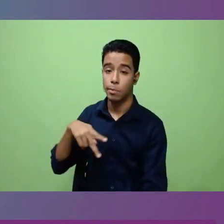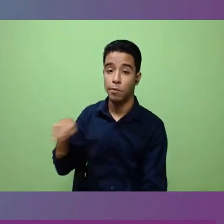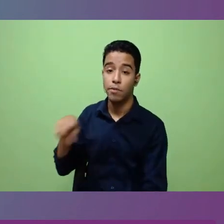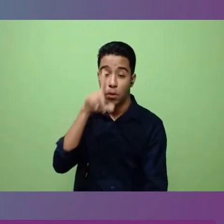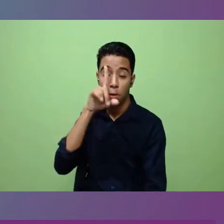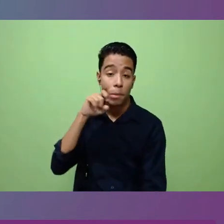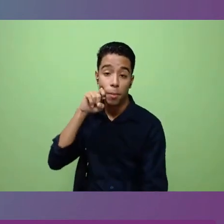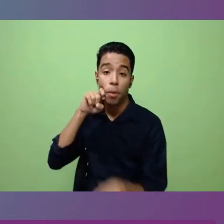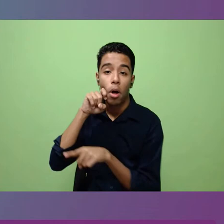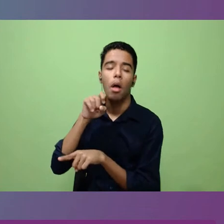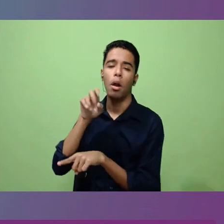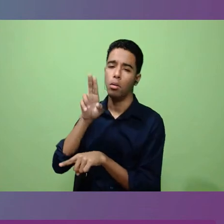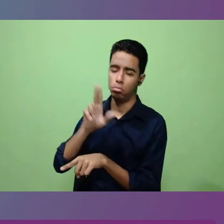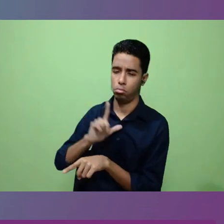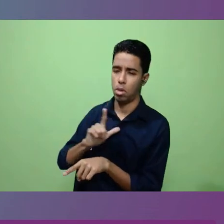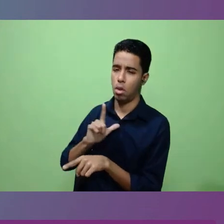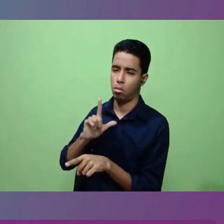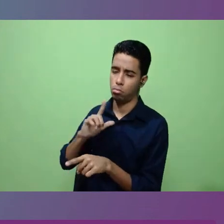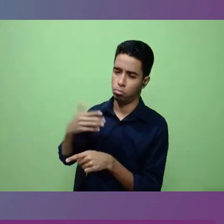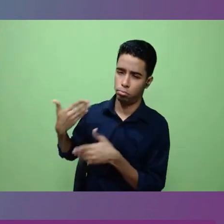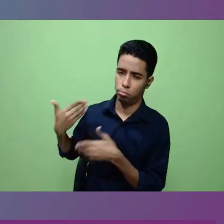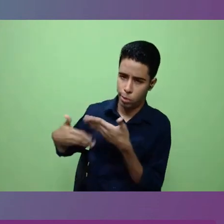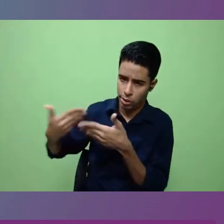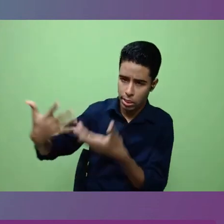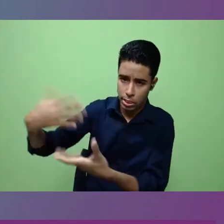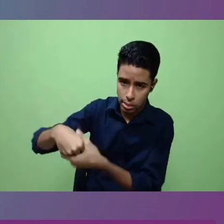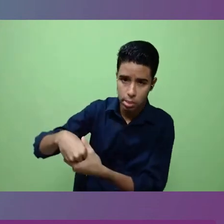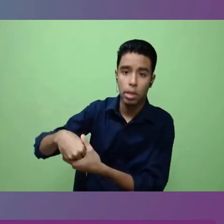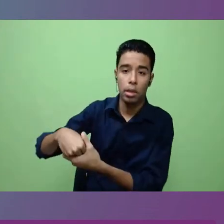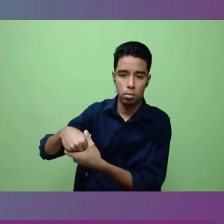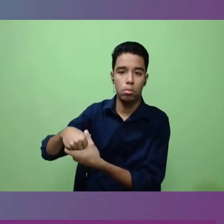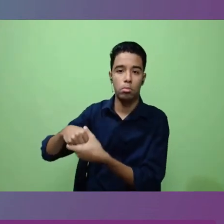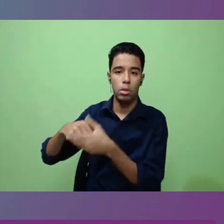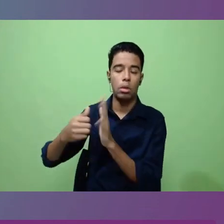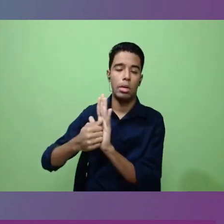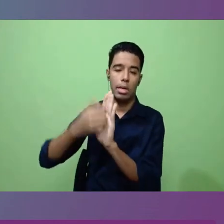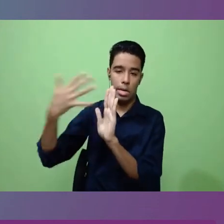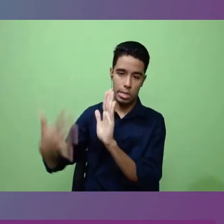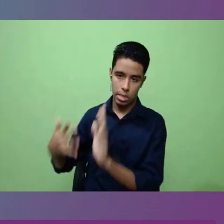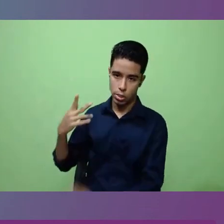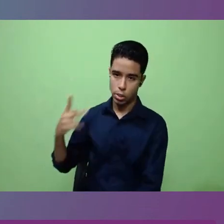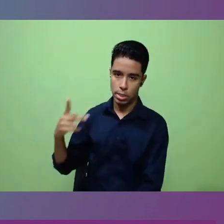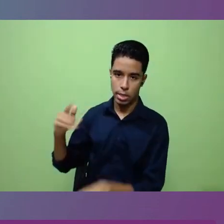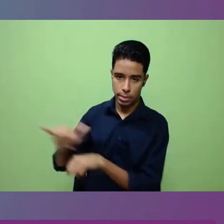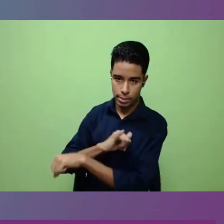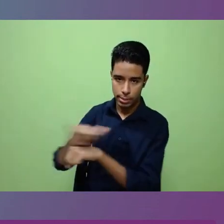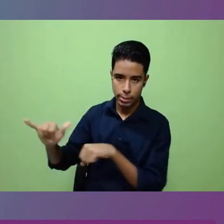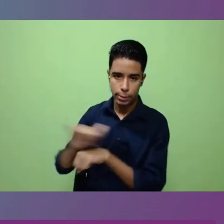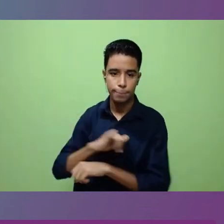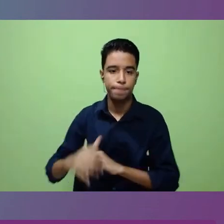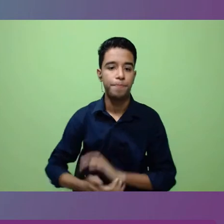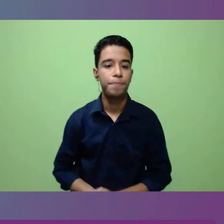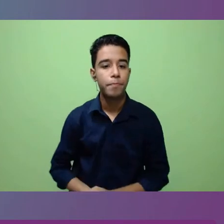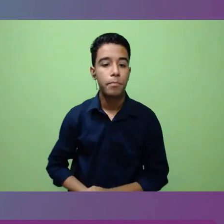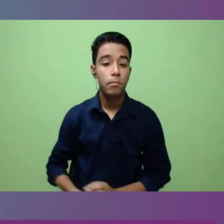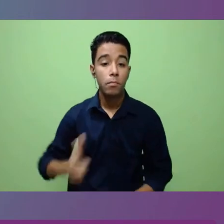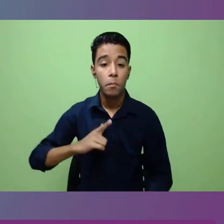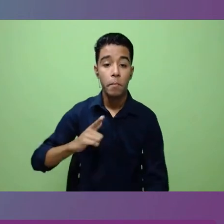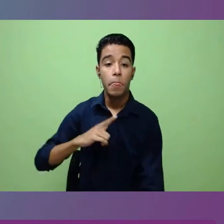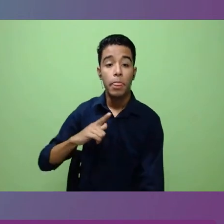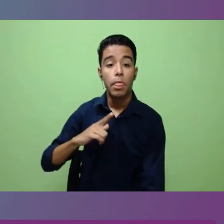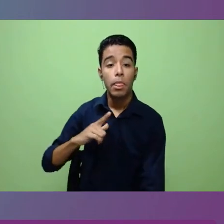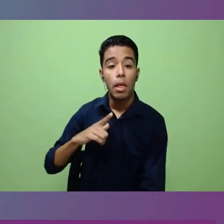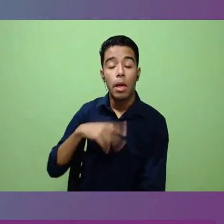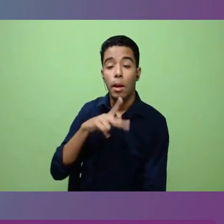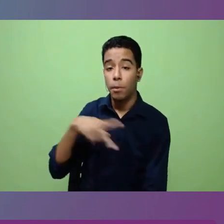chegar na sua categorização, né? Então, voltando ao significado de tradução, segundo a professora Amparo,